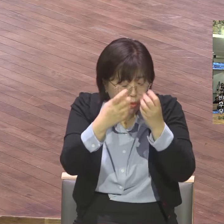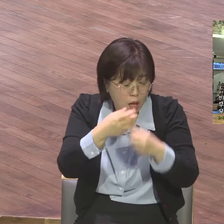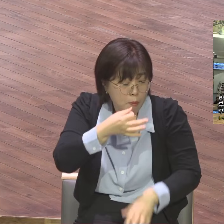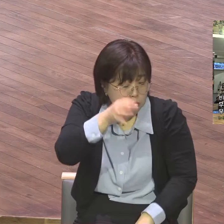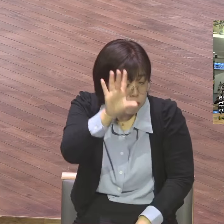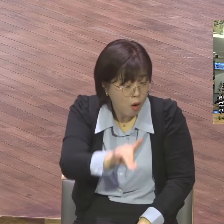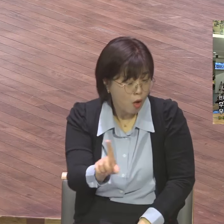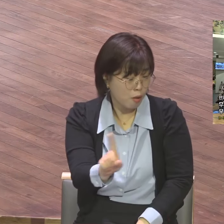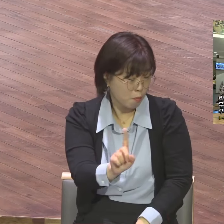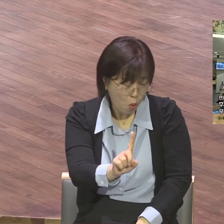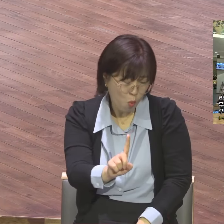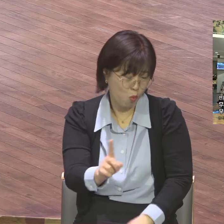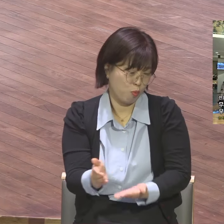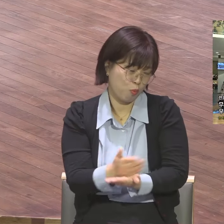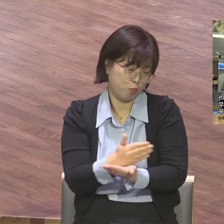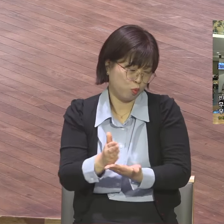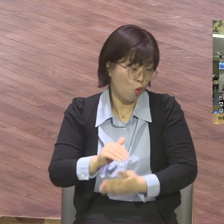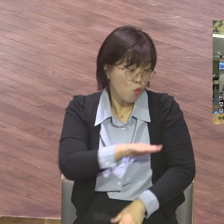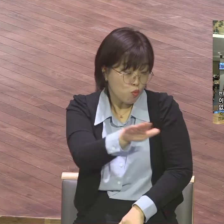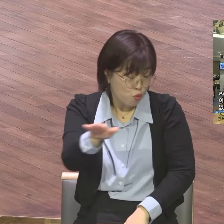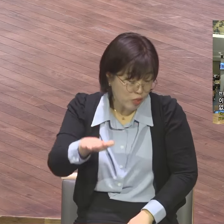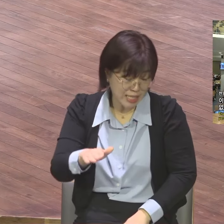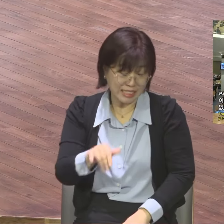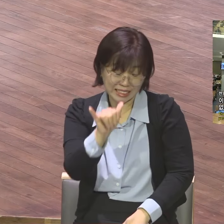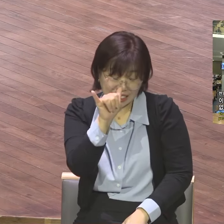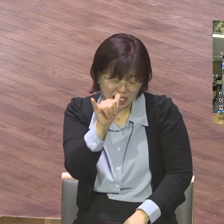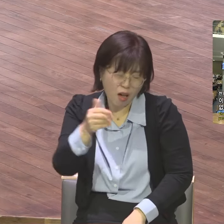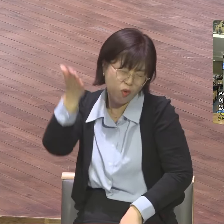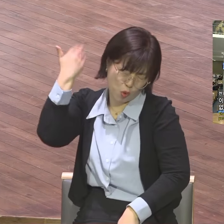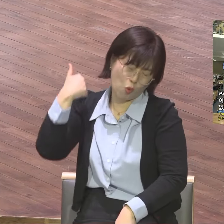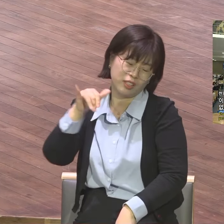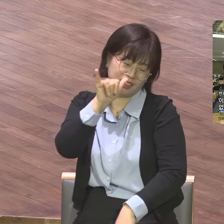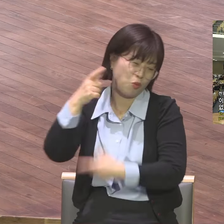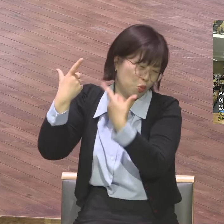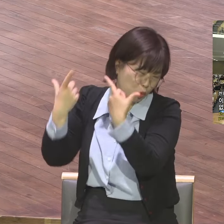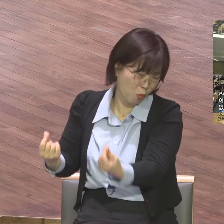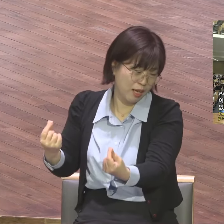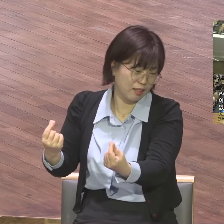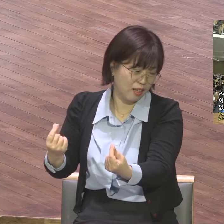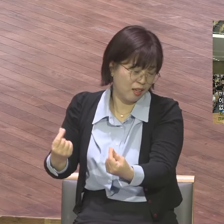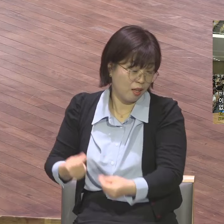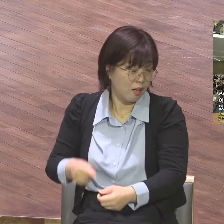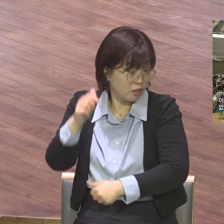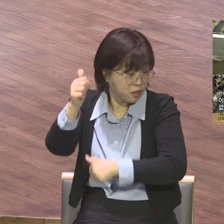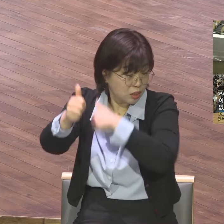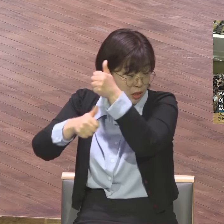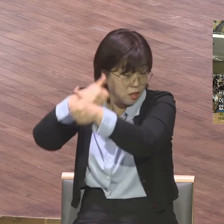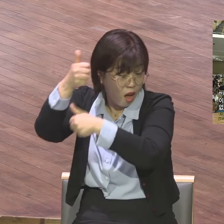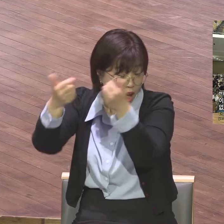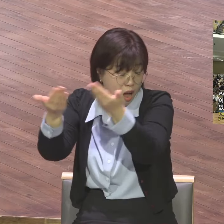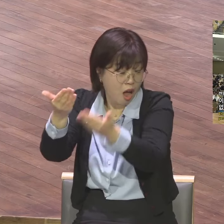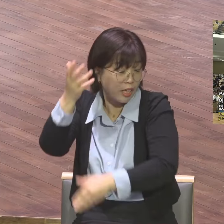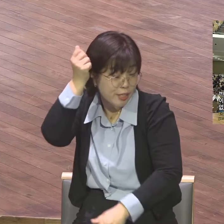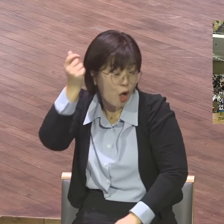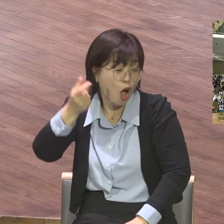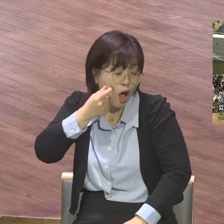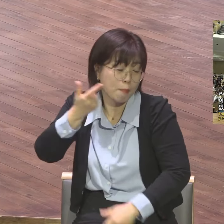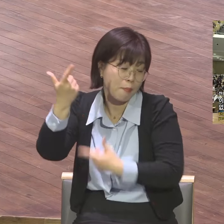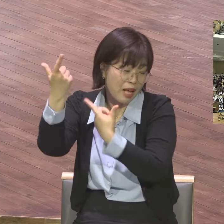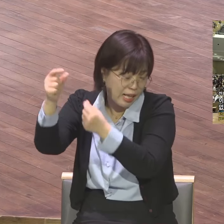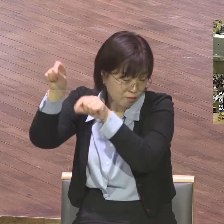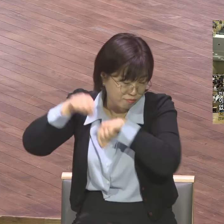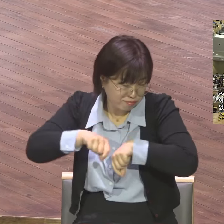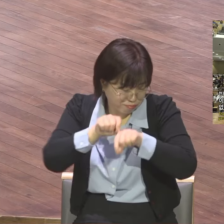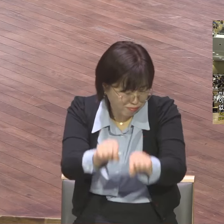있기 오래전 세대들에도 이미 있었느니라. 같이 갑시다. 이전 세대들이 기억됨이 없으니 장래 세대도 그